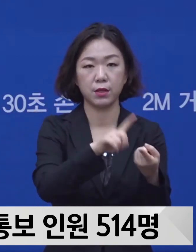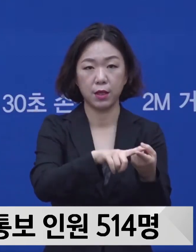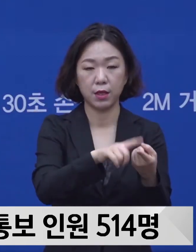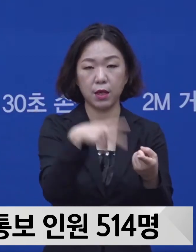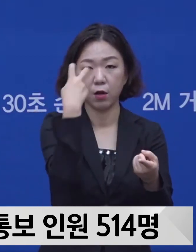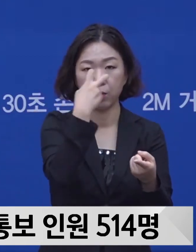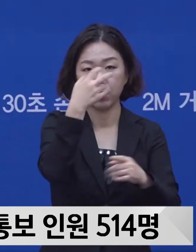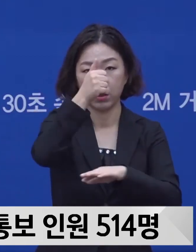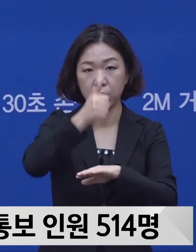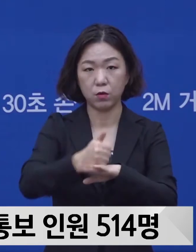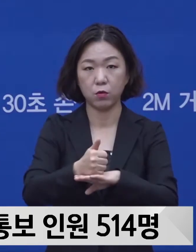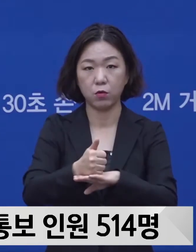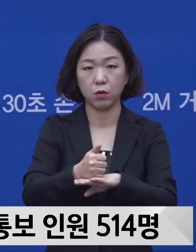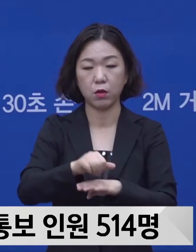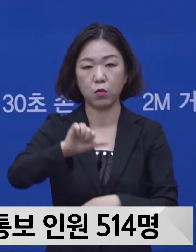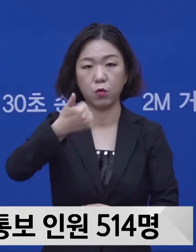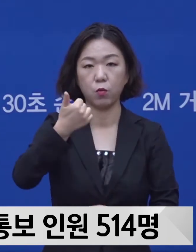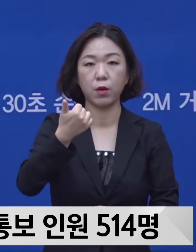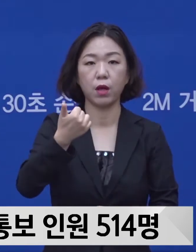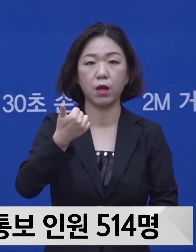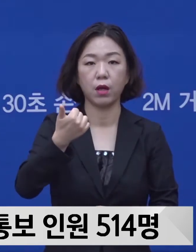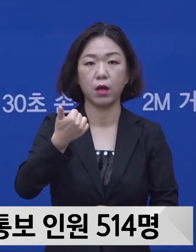결과